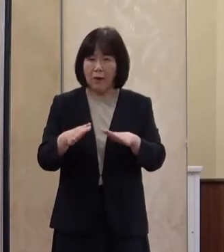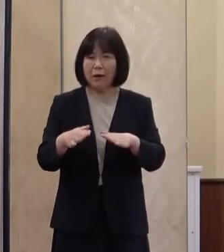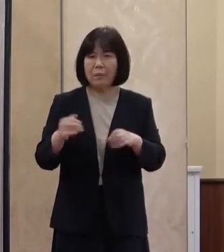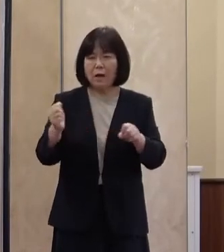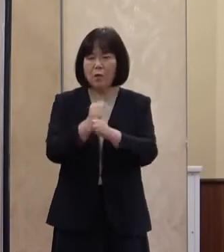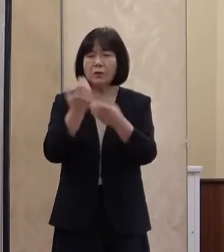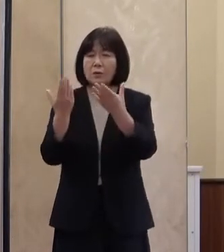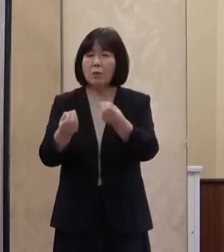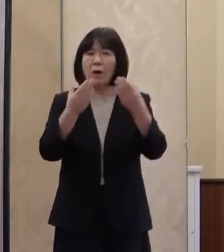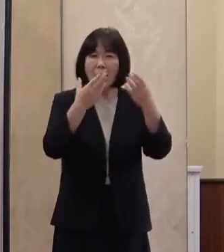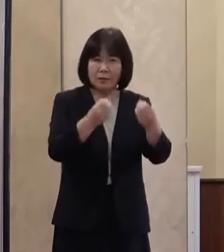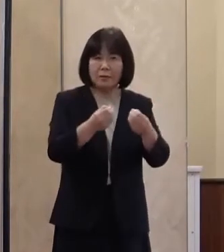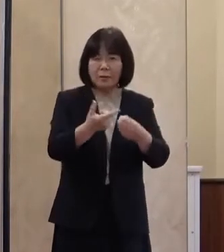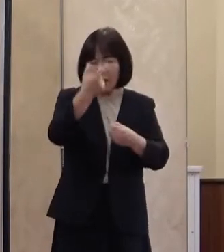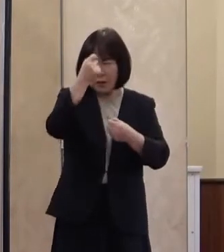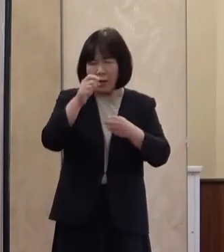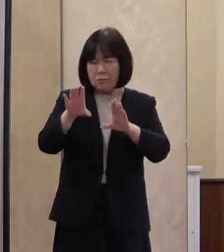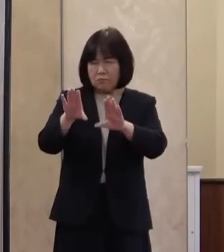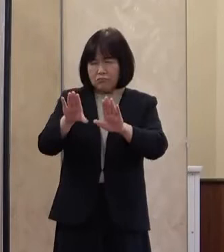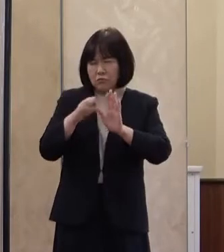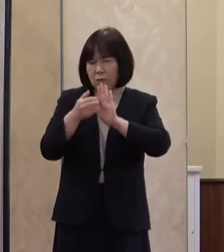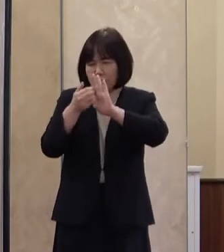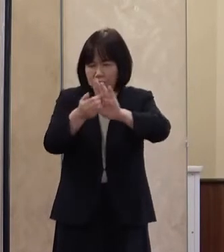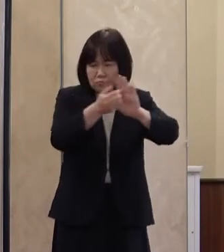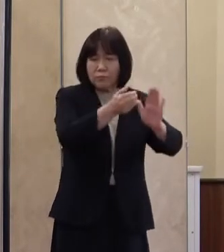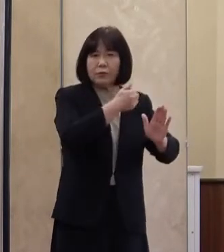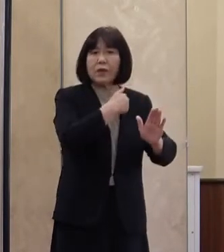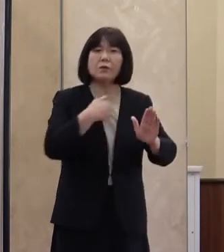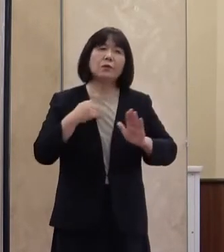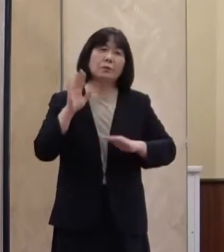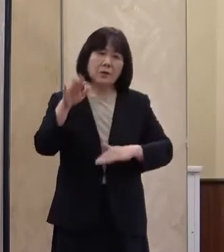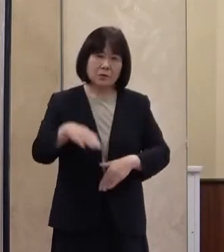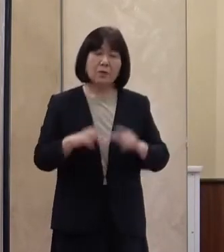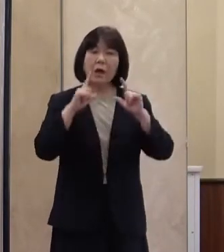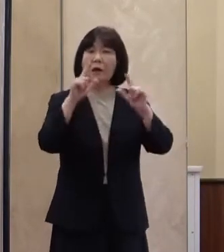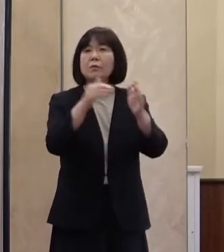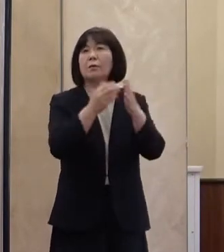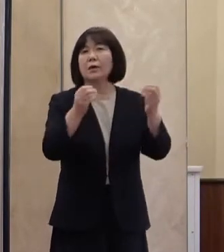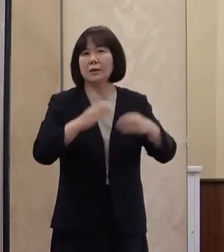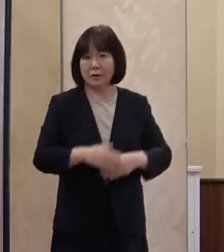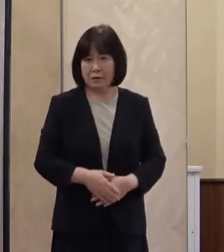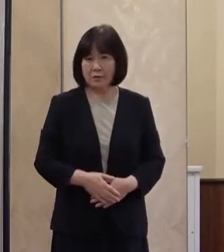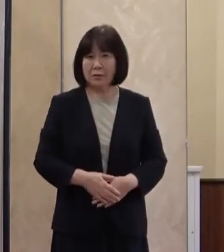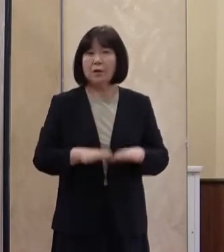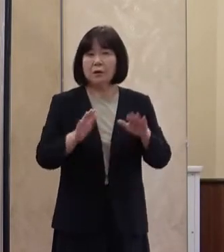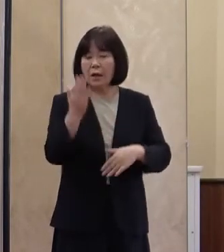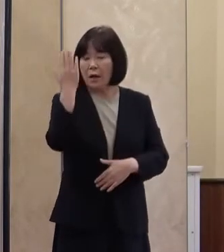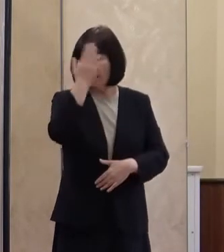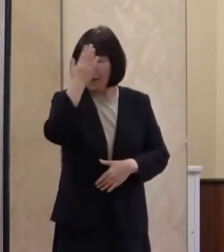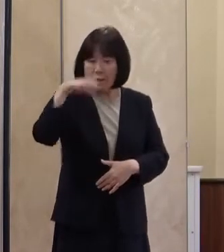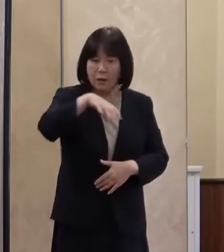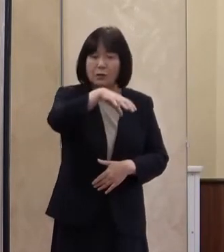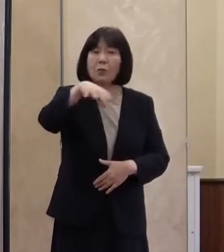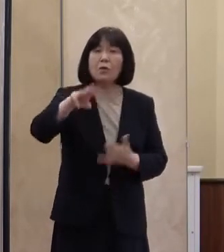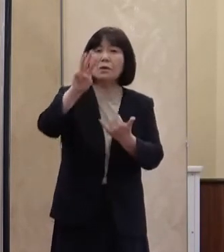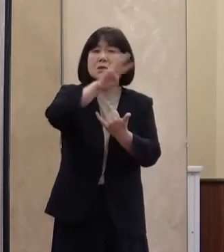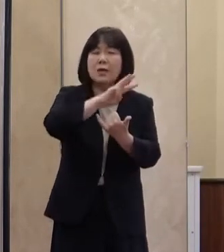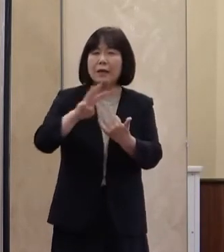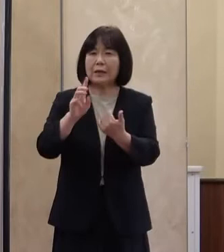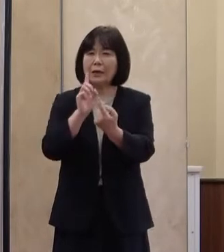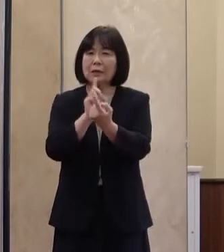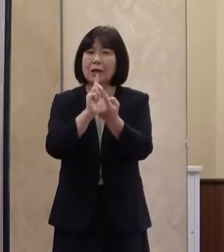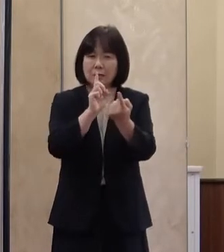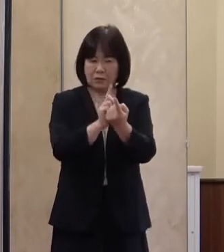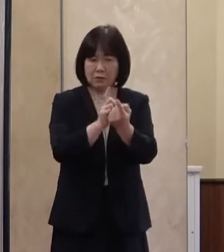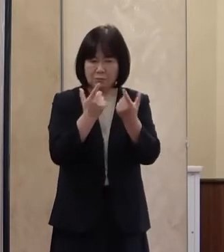ています。その想定も今変わっています。それも発表済みです。ですね、見えないところですけども、この災害対策